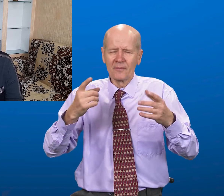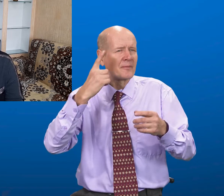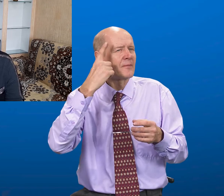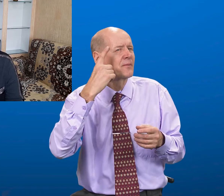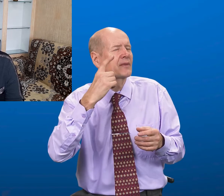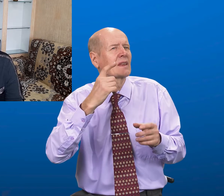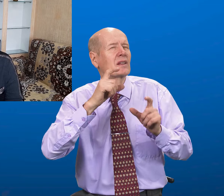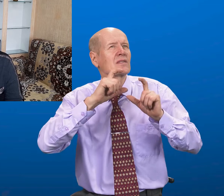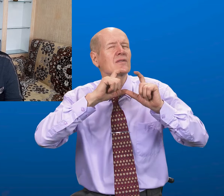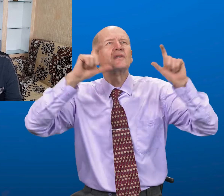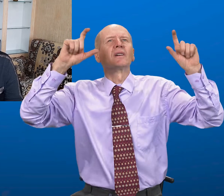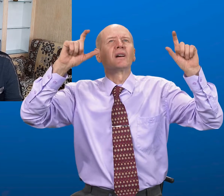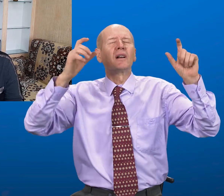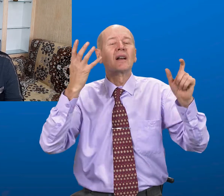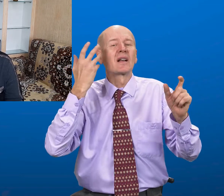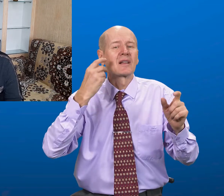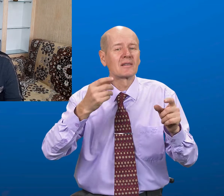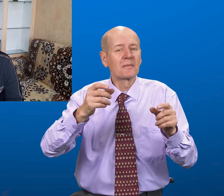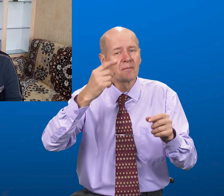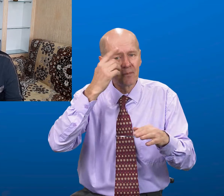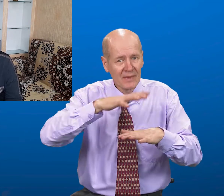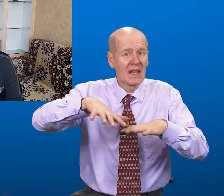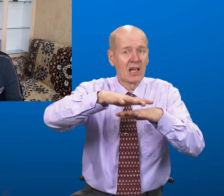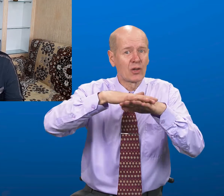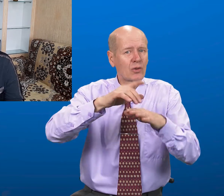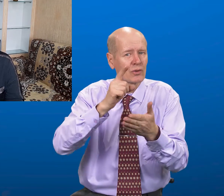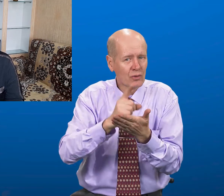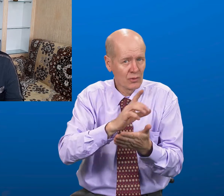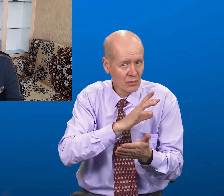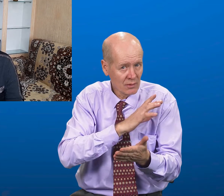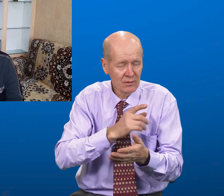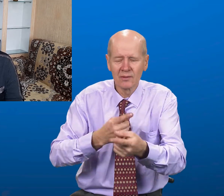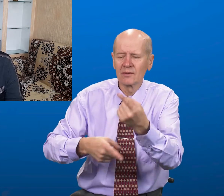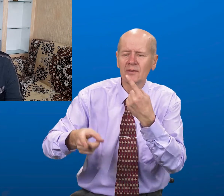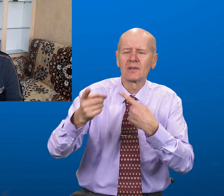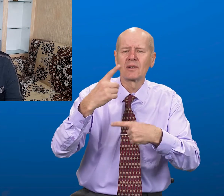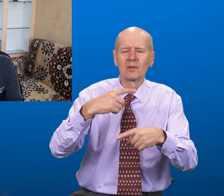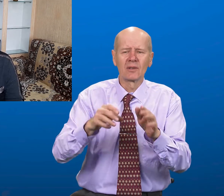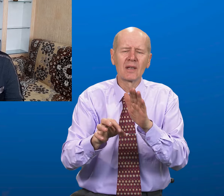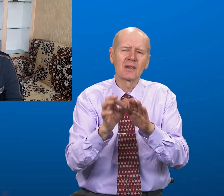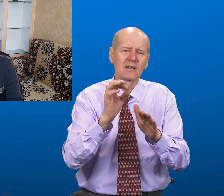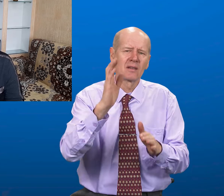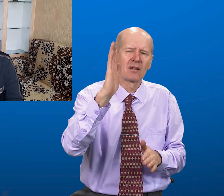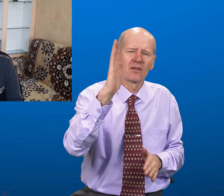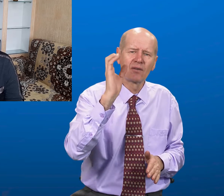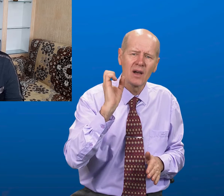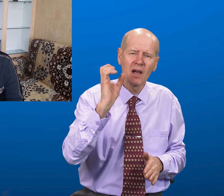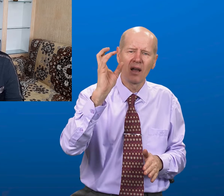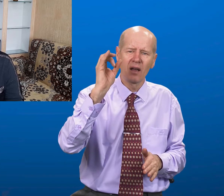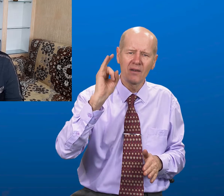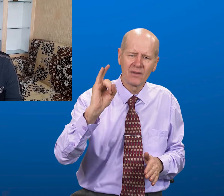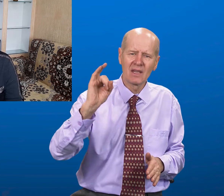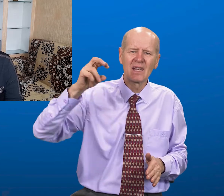Еще более ярко эта весть прозвучала из уст Иоанна Крестителя, и во времена перед вторым пришествием